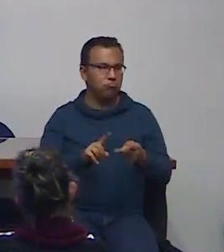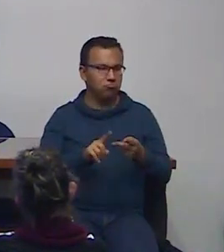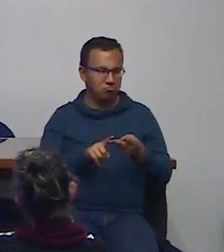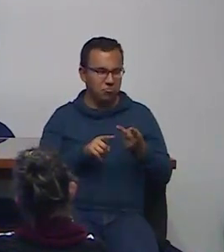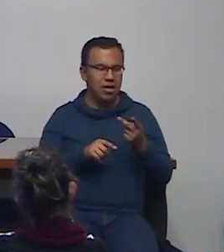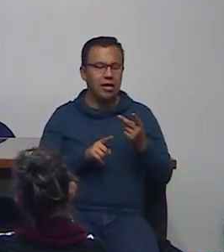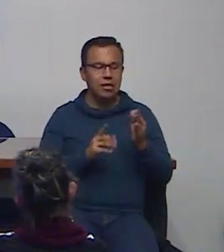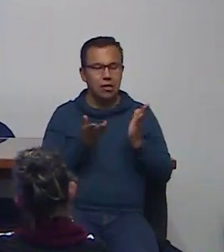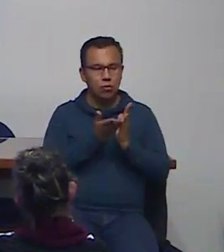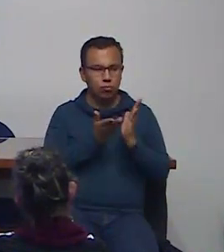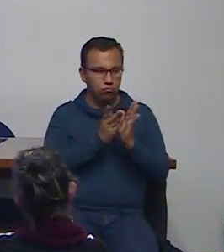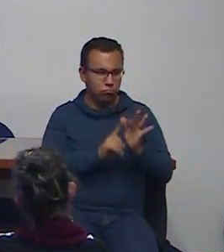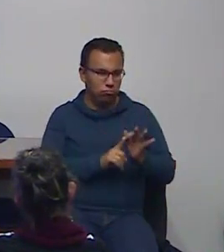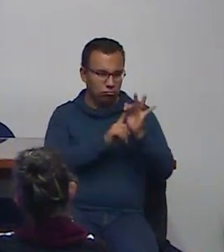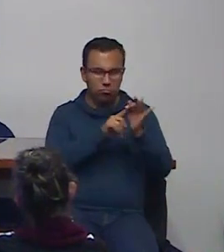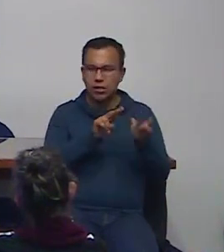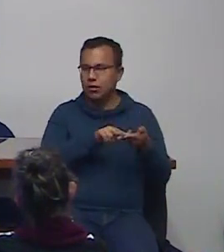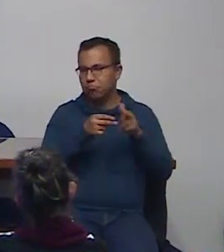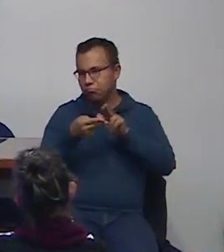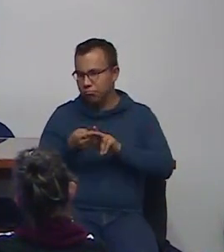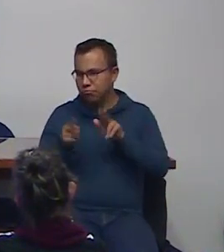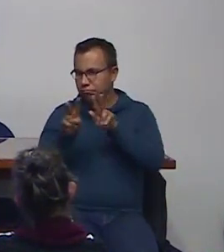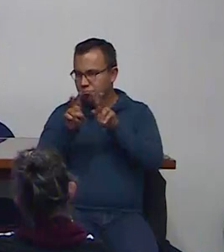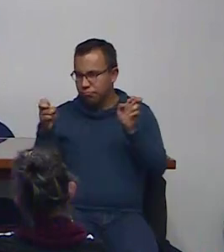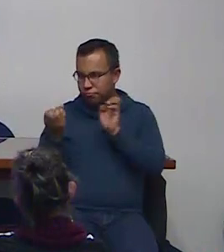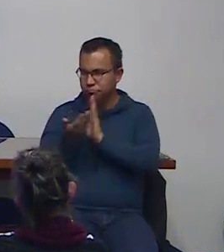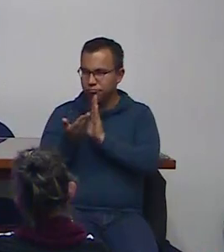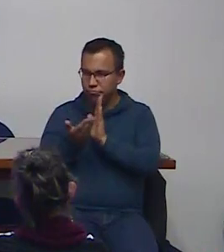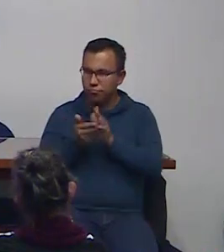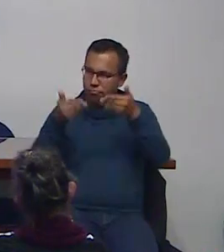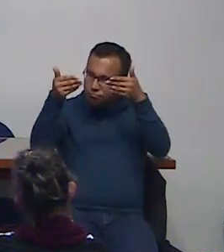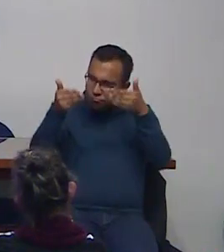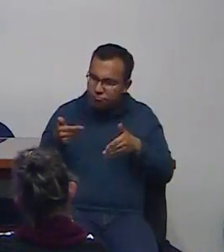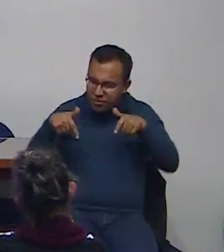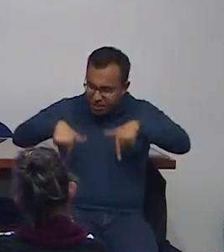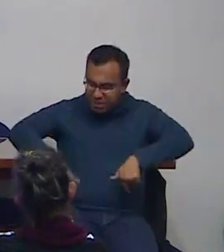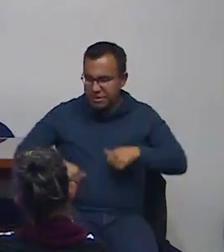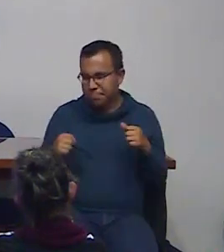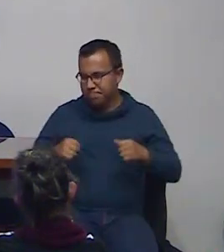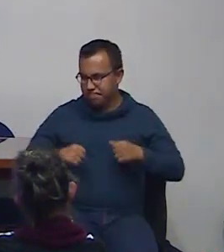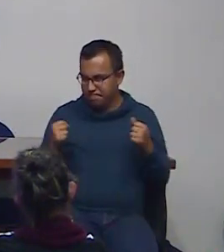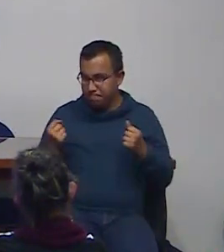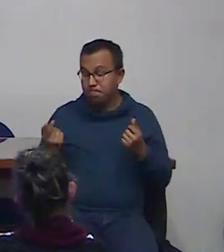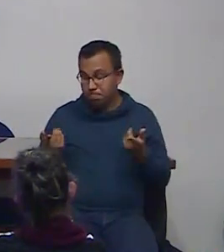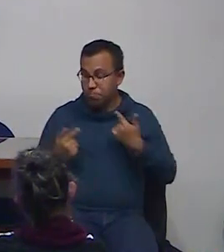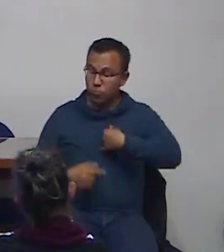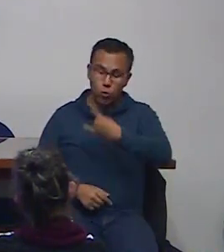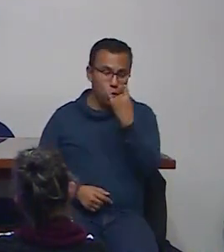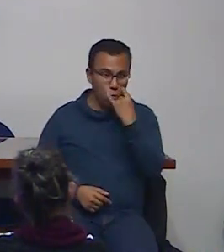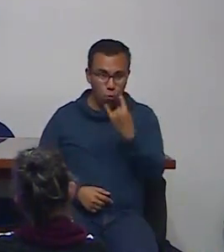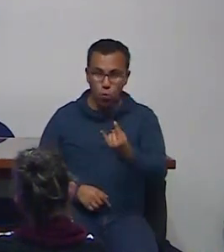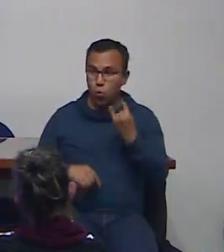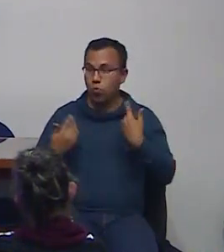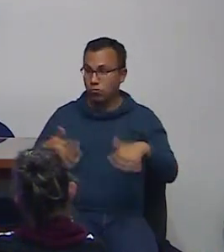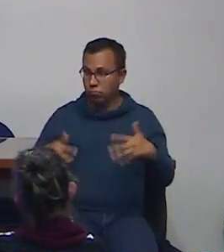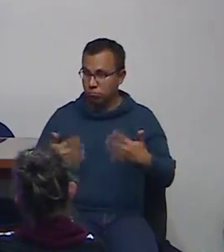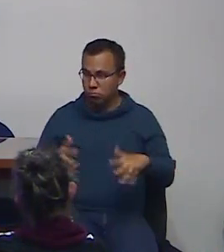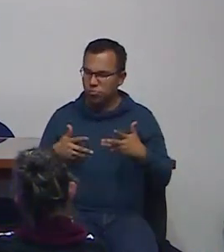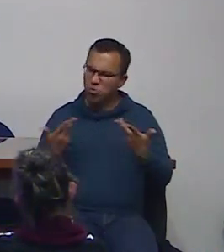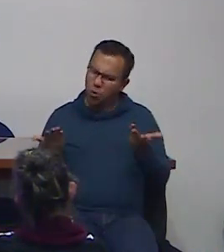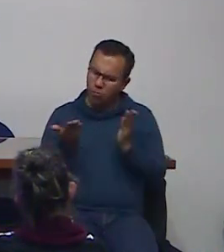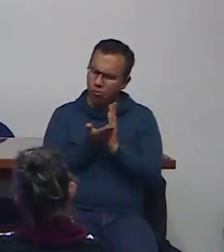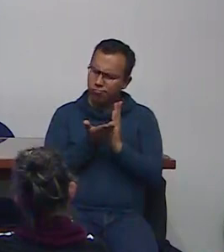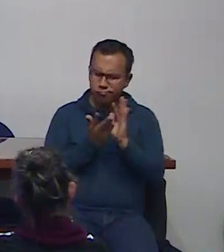educadores especiales con temáticas relacionadas al tema de Educación y discapacidad aquí en Bogotá que me parece super interesante ver como el